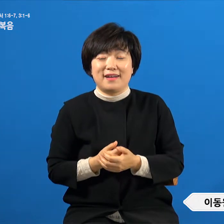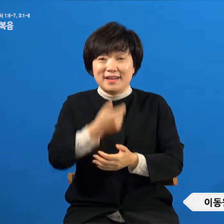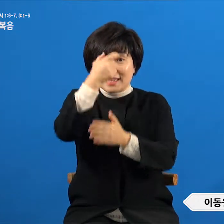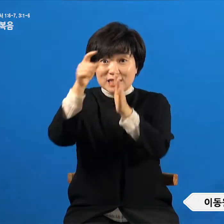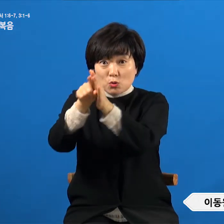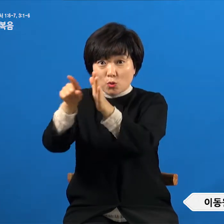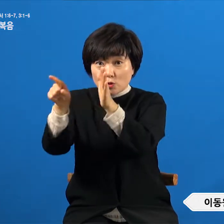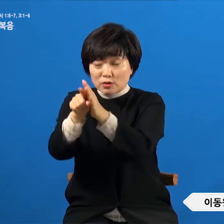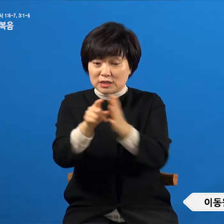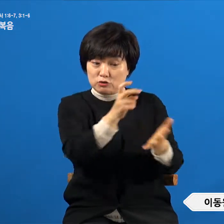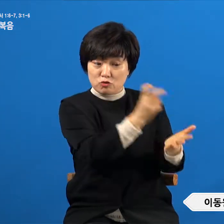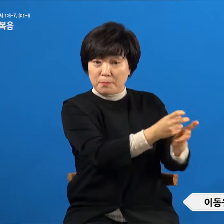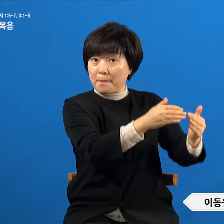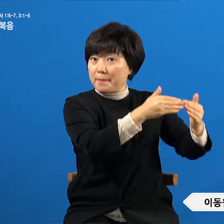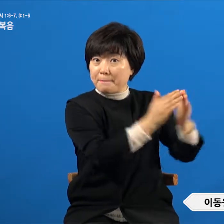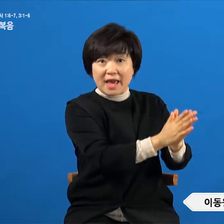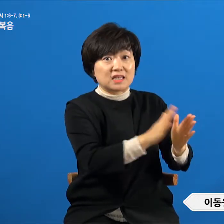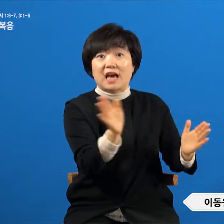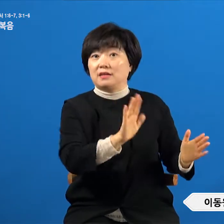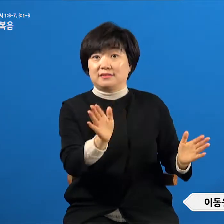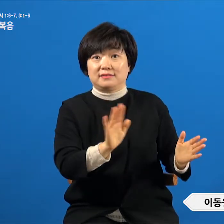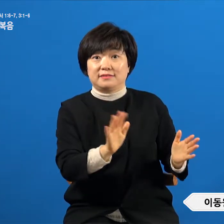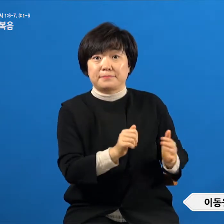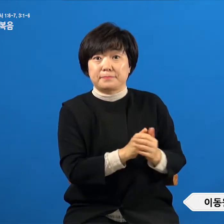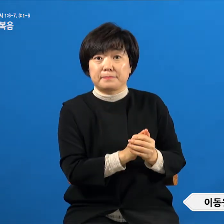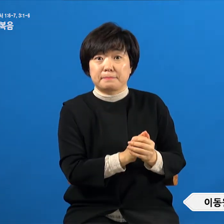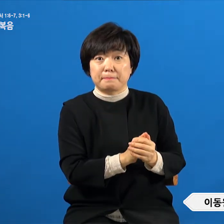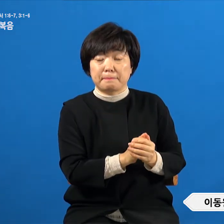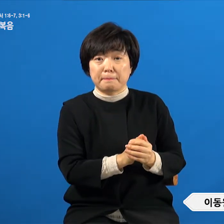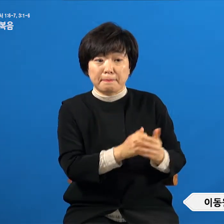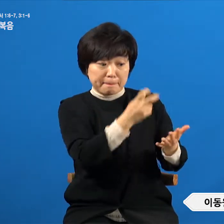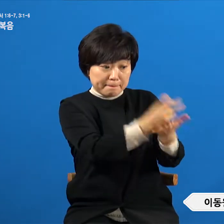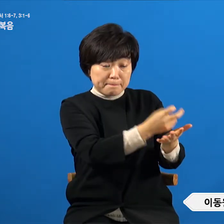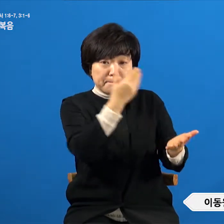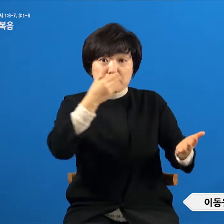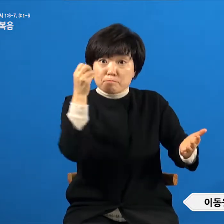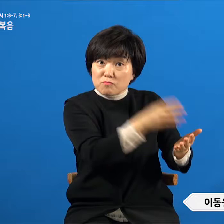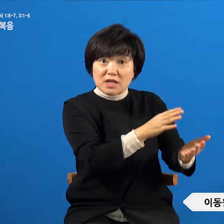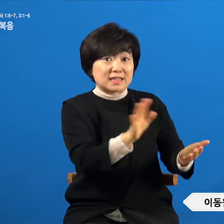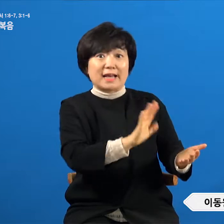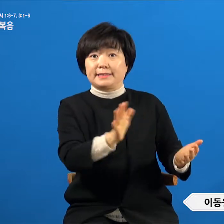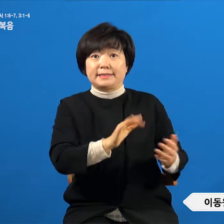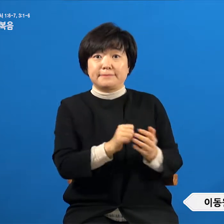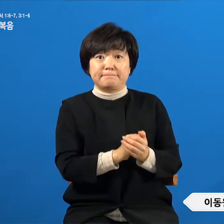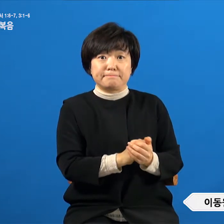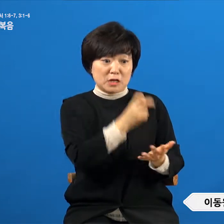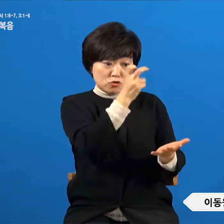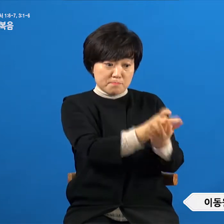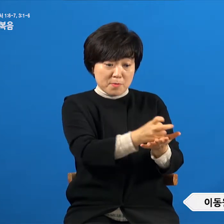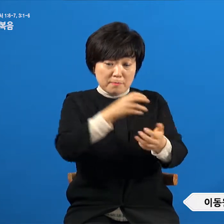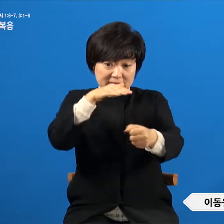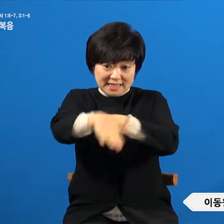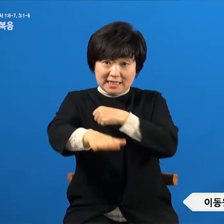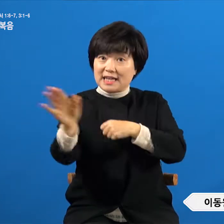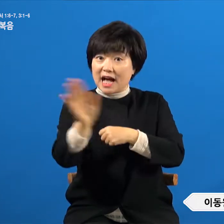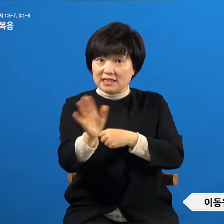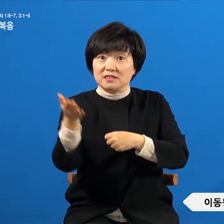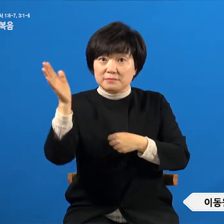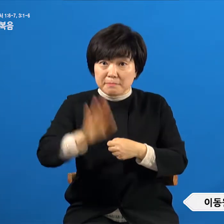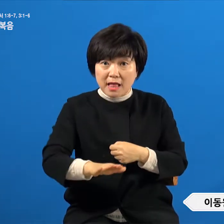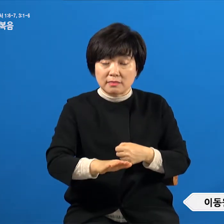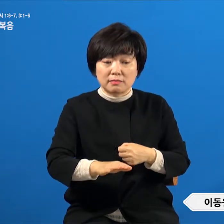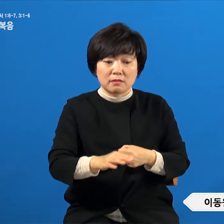그러니까 기독교는 율법을 폐기하는 것이 아니에요. 기독교인이라고 율법을 무시하는 것이 아니에요. 기독교는 율법주의자가 아니지만